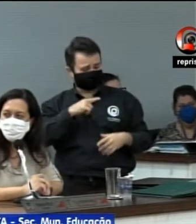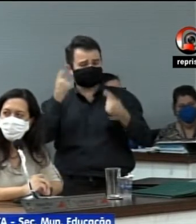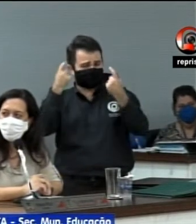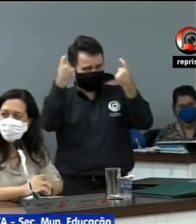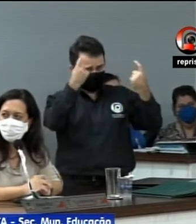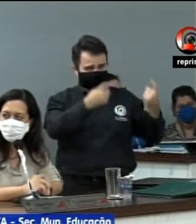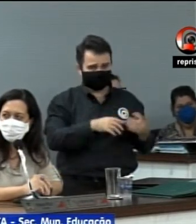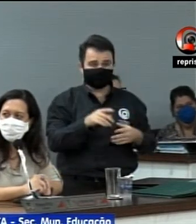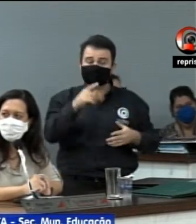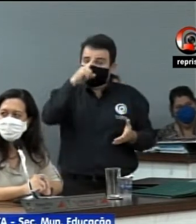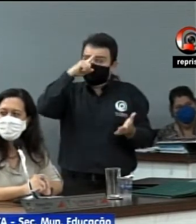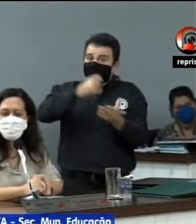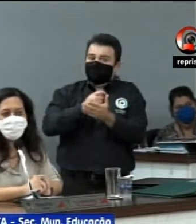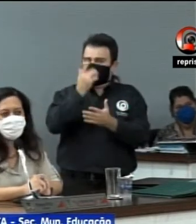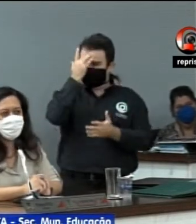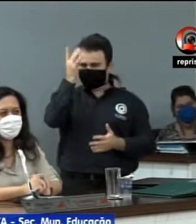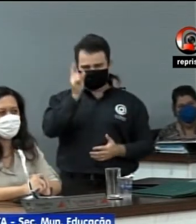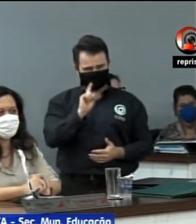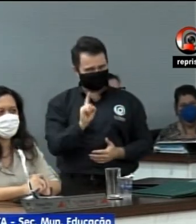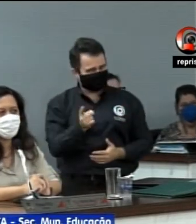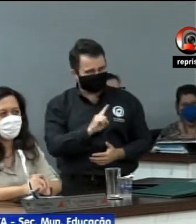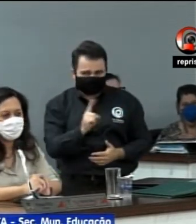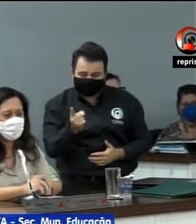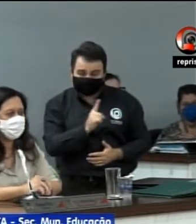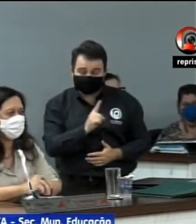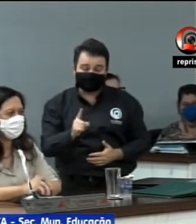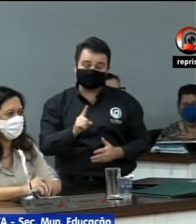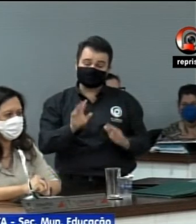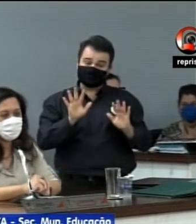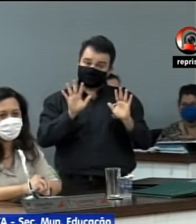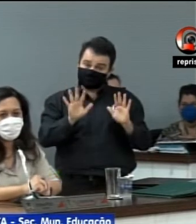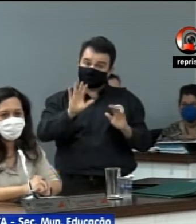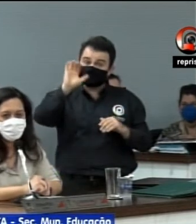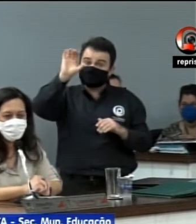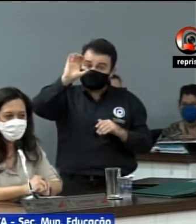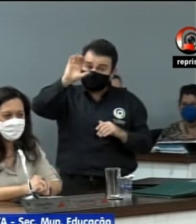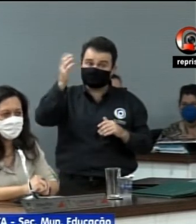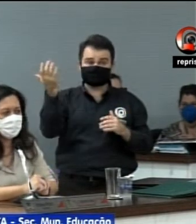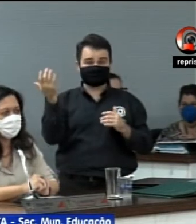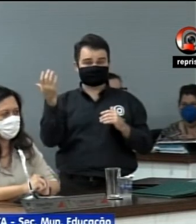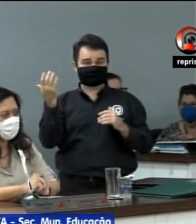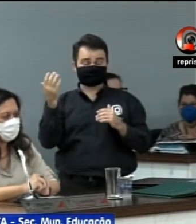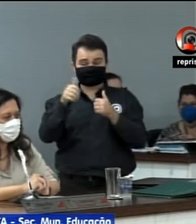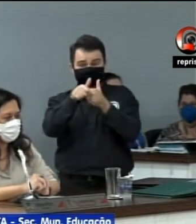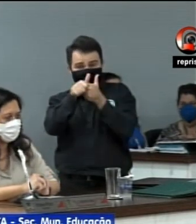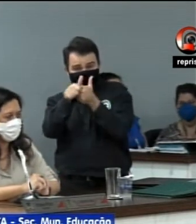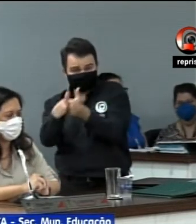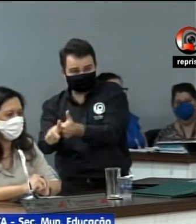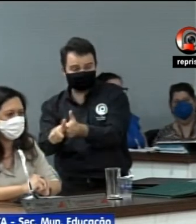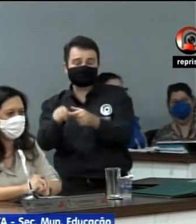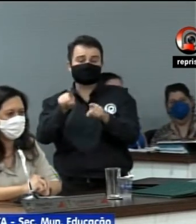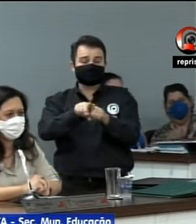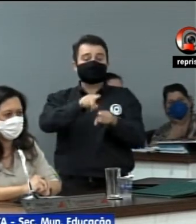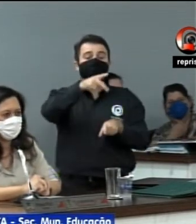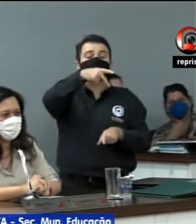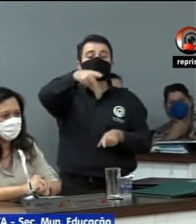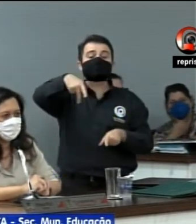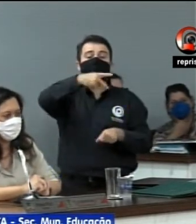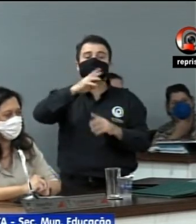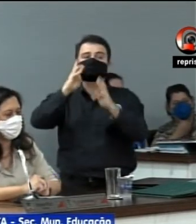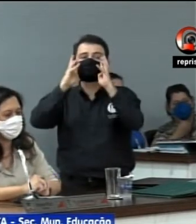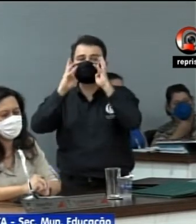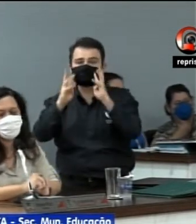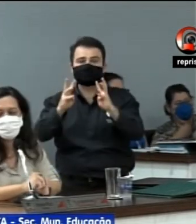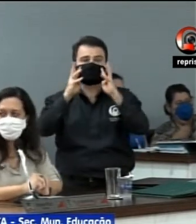decisão fácil, mas é uma decisão pautada na ciência e na técnica e na escuta dos profissionais da educação e de